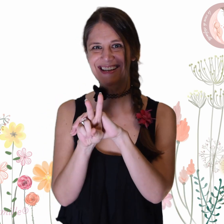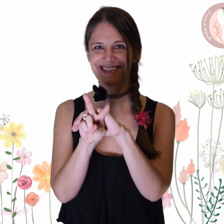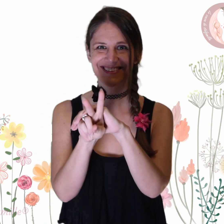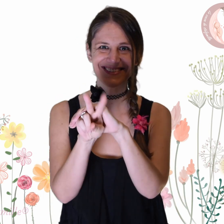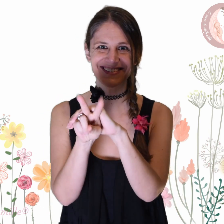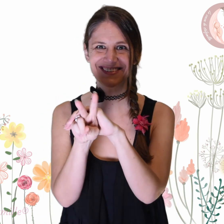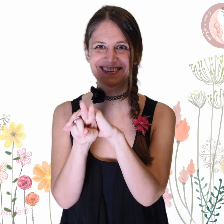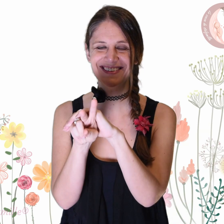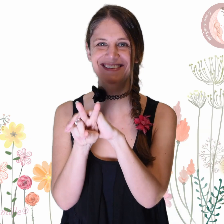oh